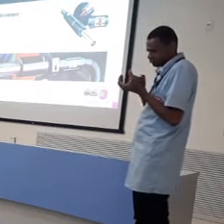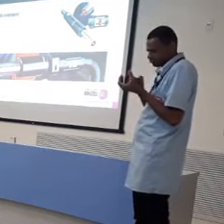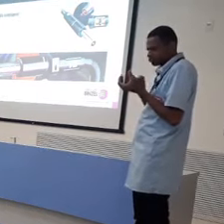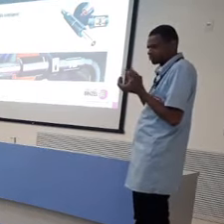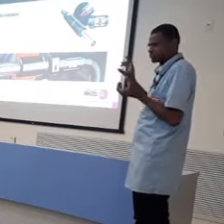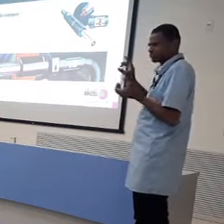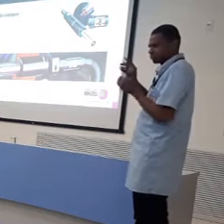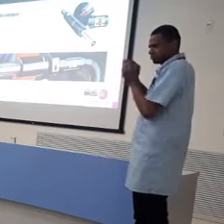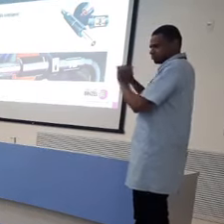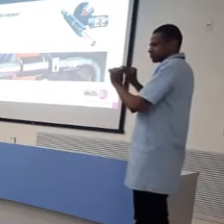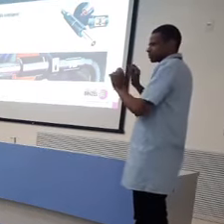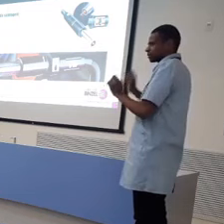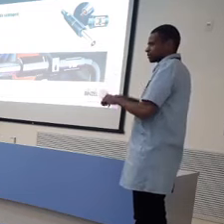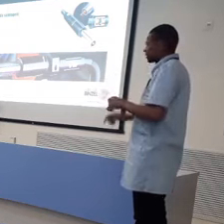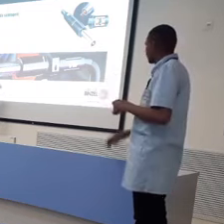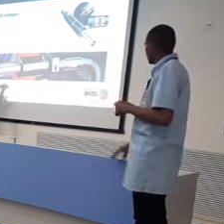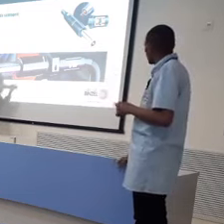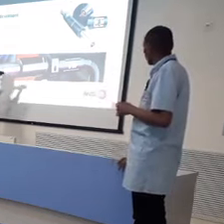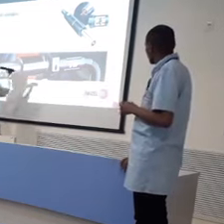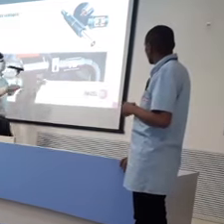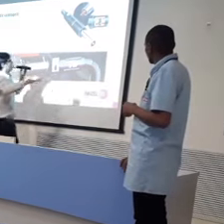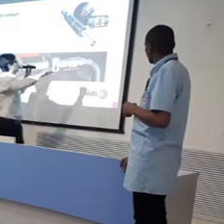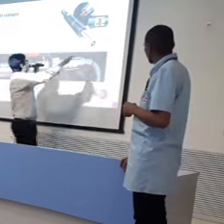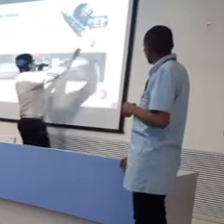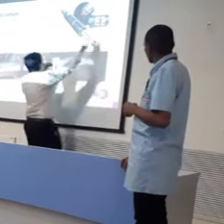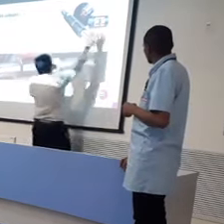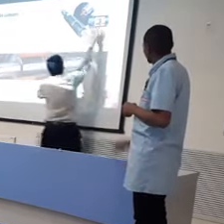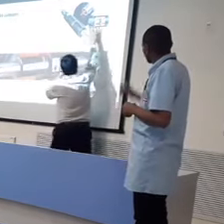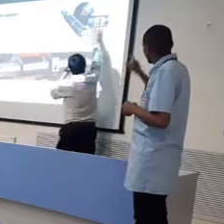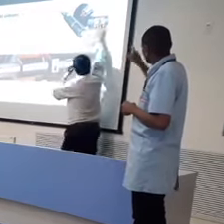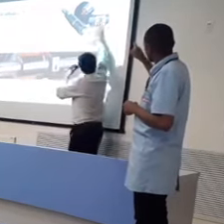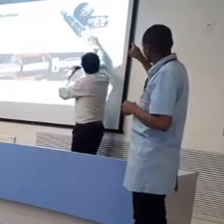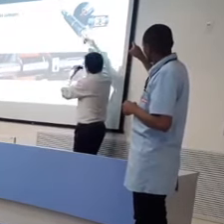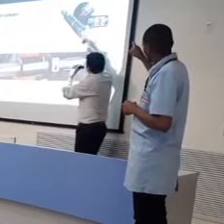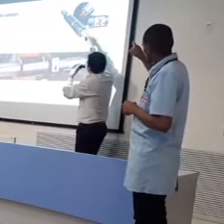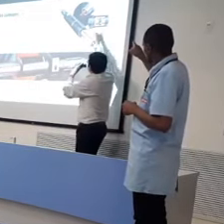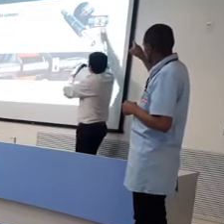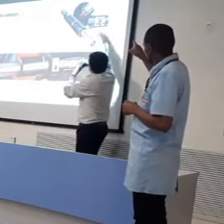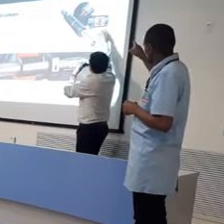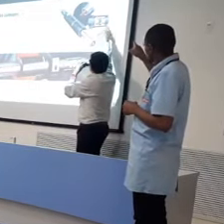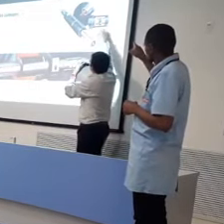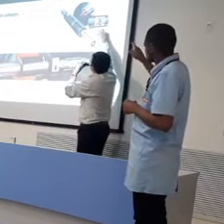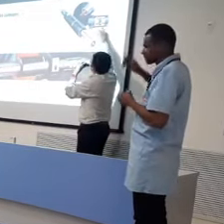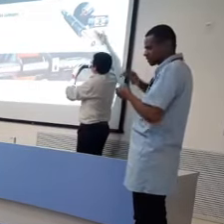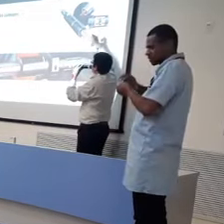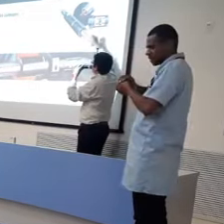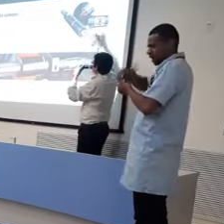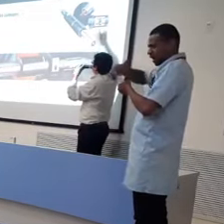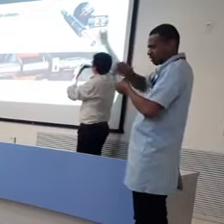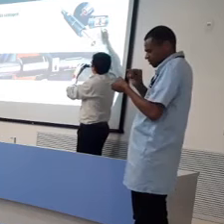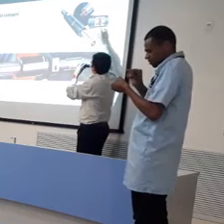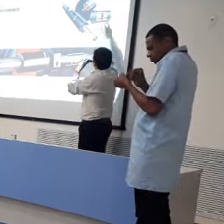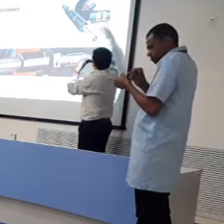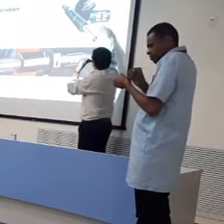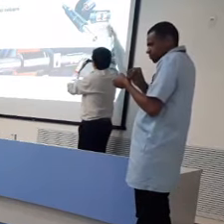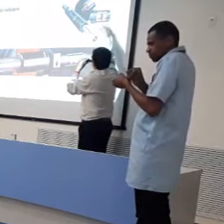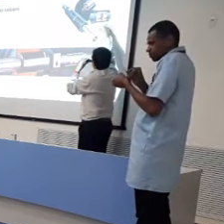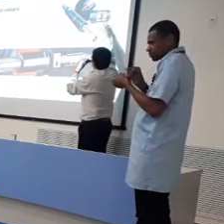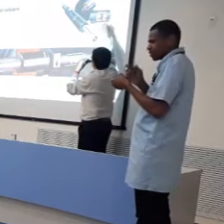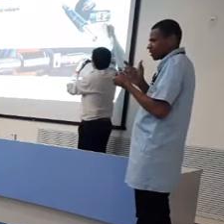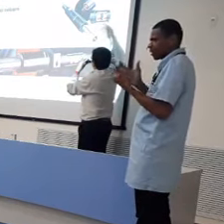Ali tem mais ou menos uma... Aqui tem ela aberta, né? Então você consegue abrir, você faz a regulagem ali da